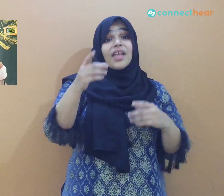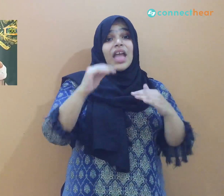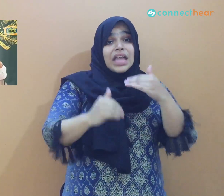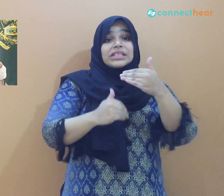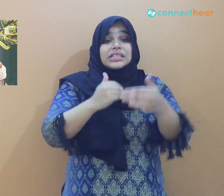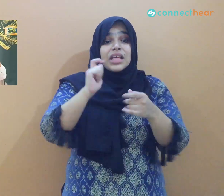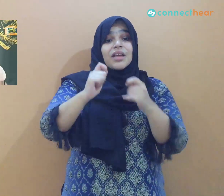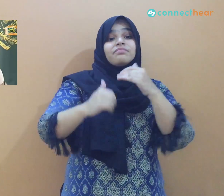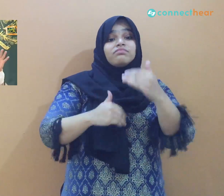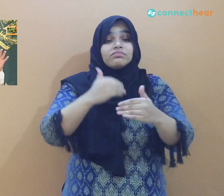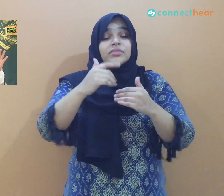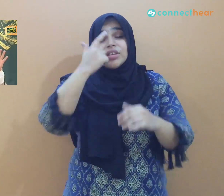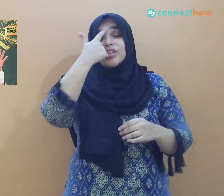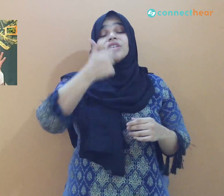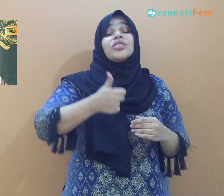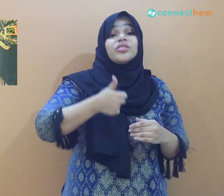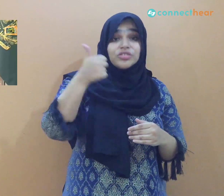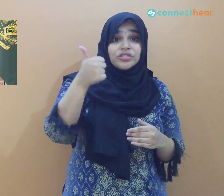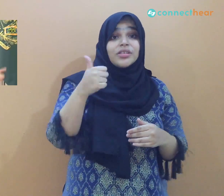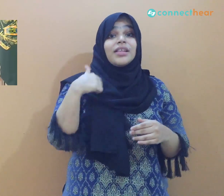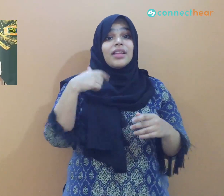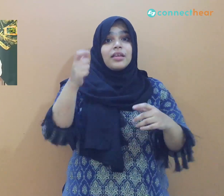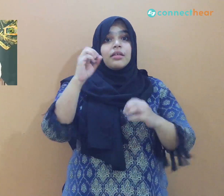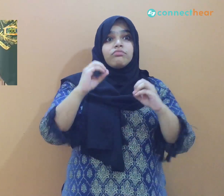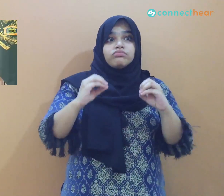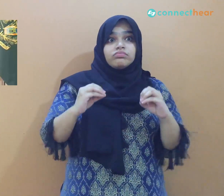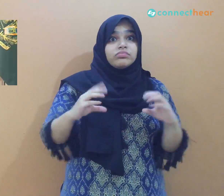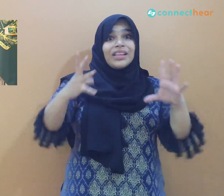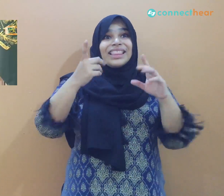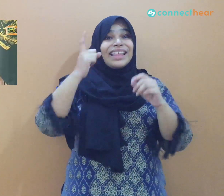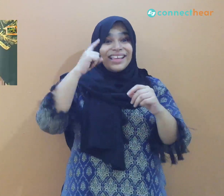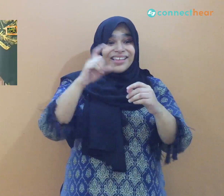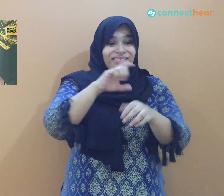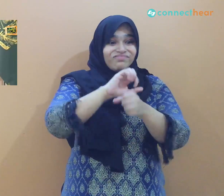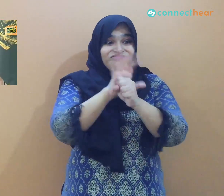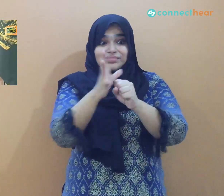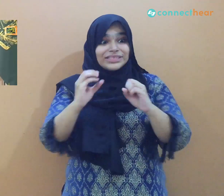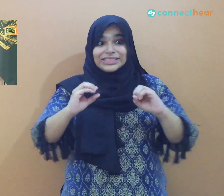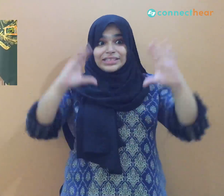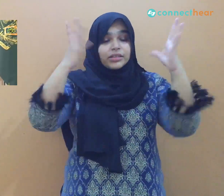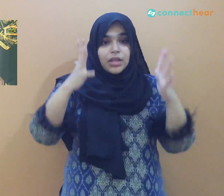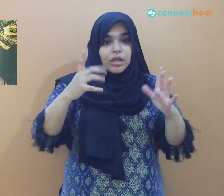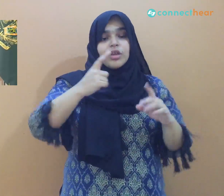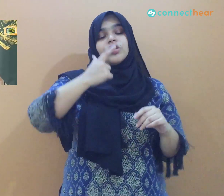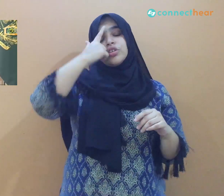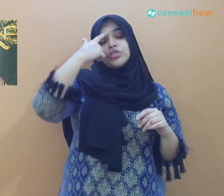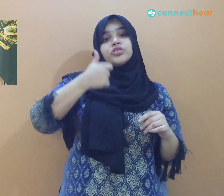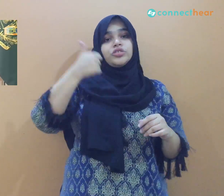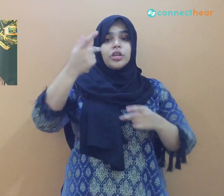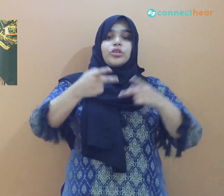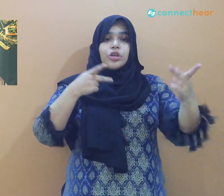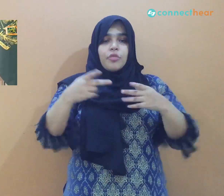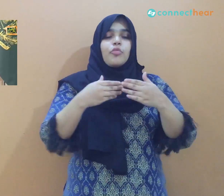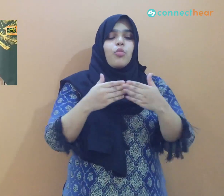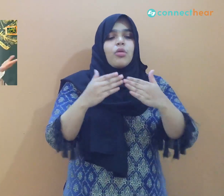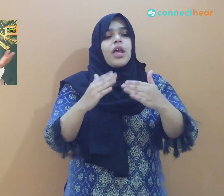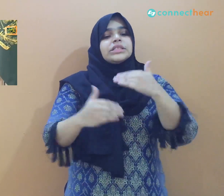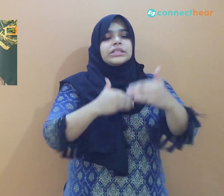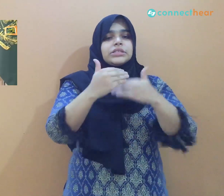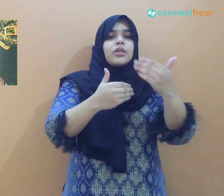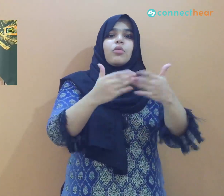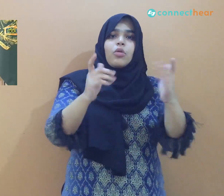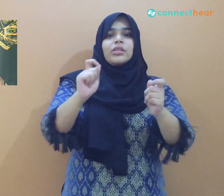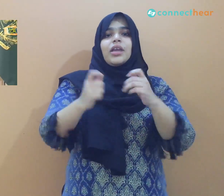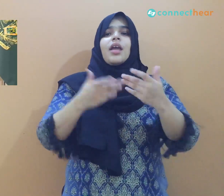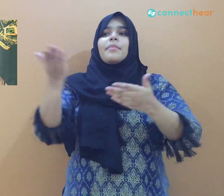ہم چلتے جائیں گے، اور انشاءاللہ اگر ہمارے کیسز زیادہ تیزی سے نہ بڑھے تو انشاءاللہ ہم اپنے کاروبار کھولتے جائیں گے اور لوگوں کو